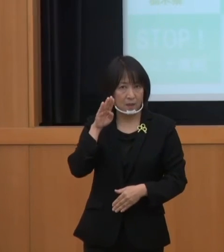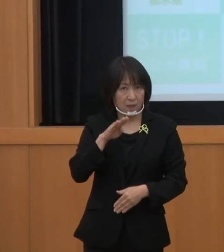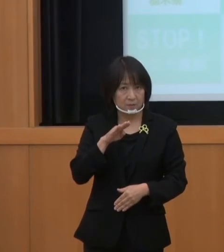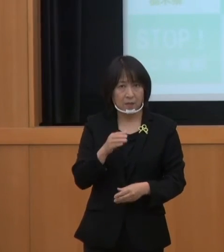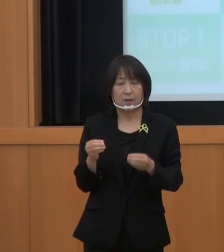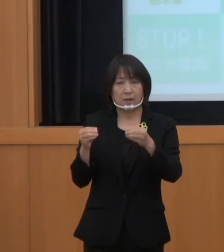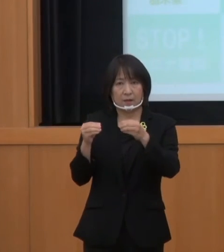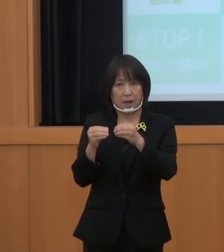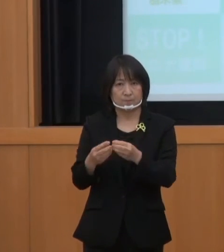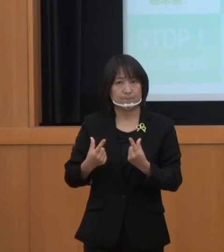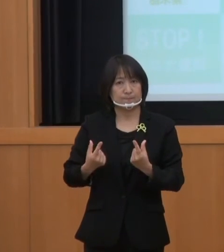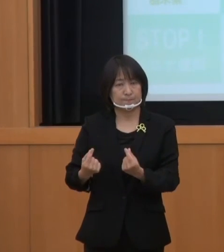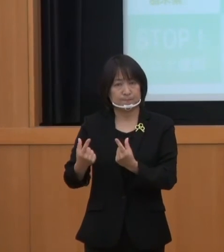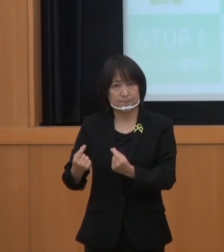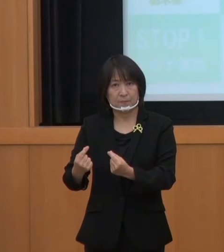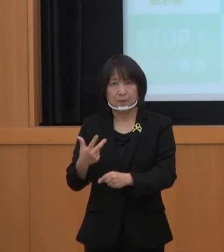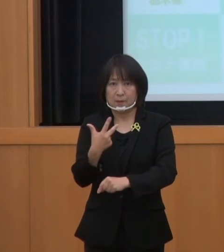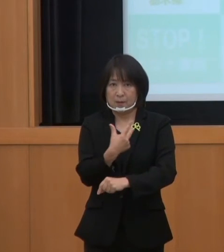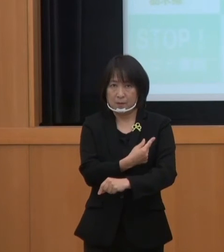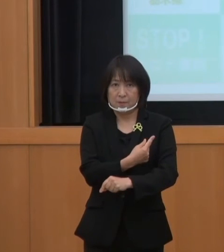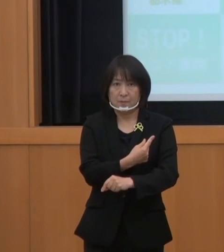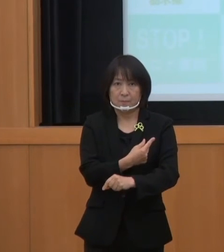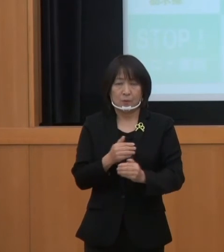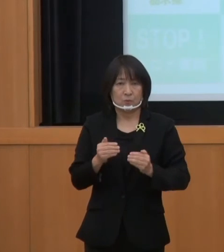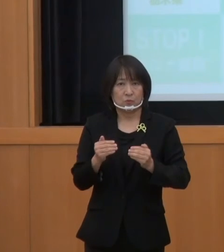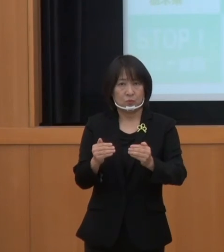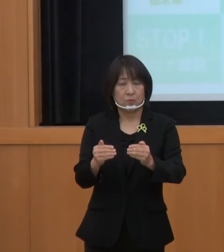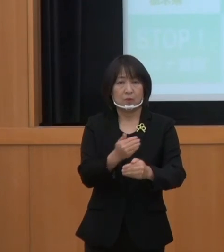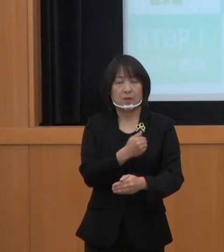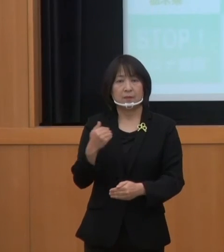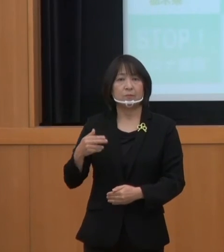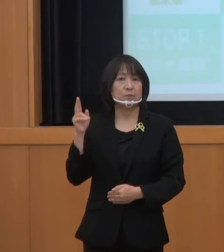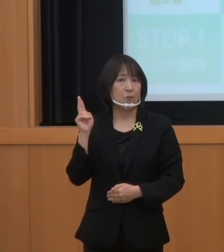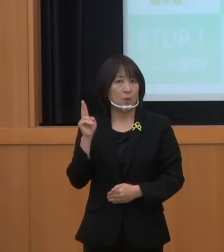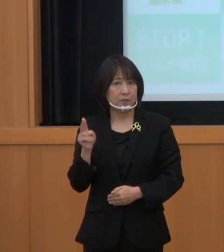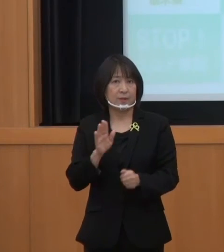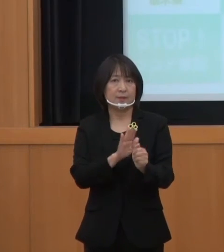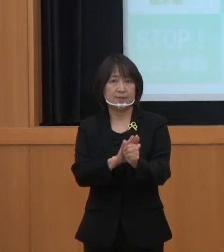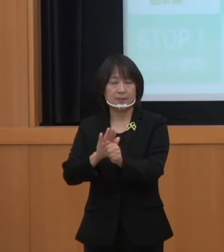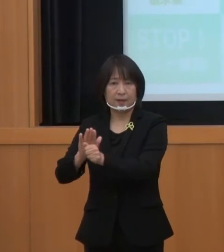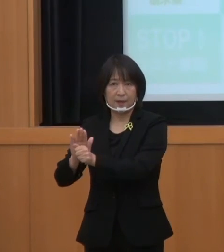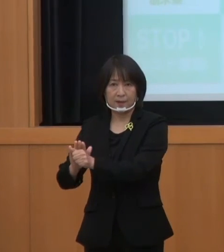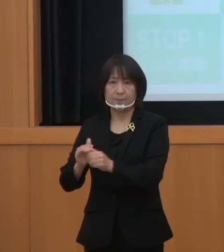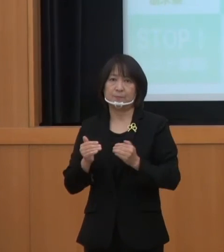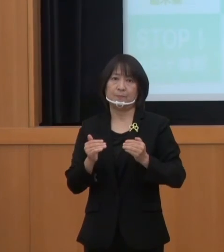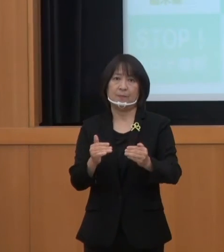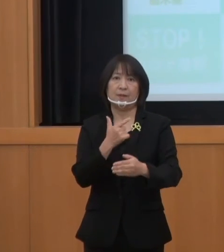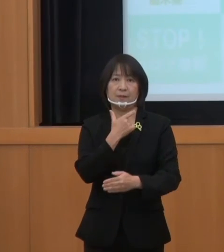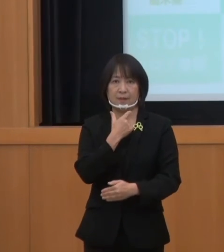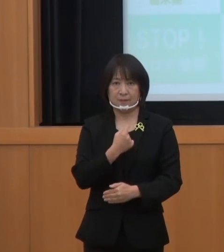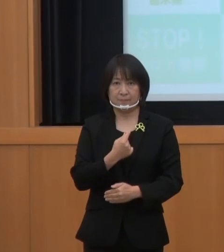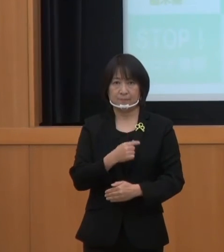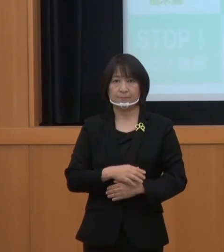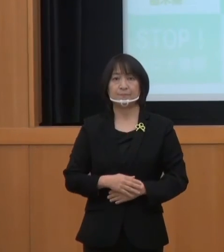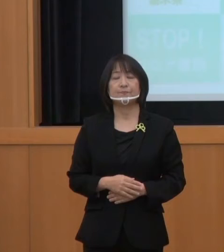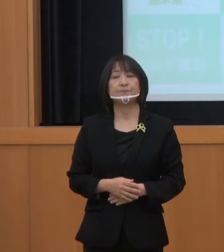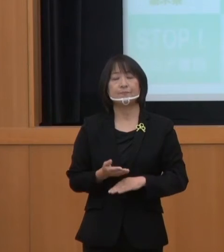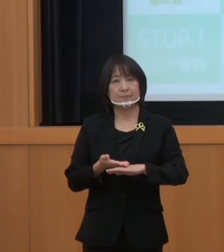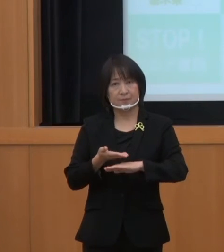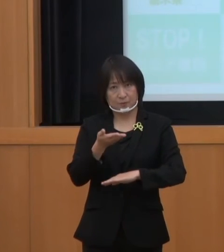円滑かつ着実に接種を進めることができるよう、支援してまいりたいと思います。以上